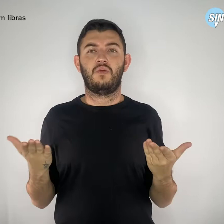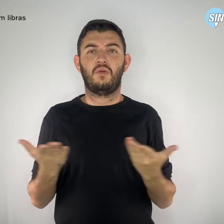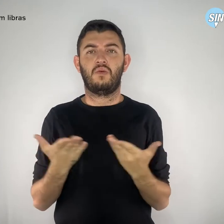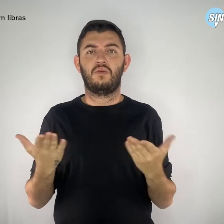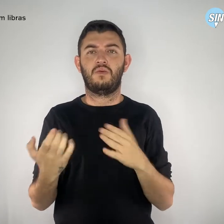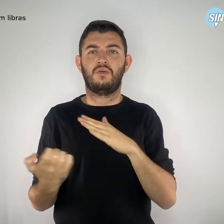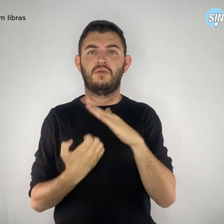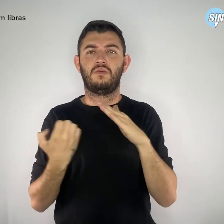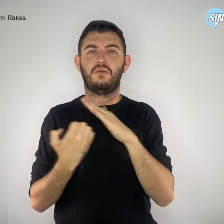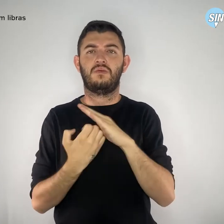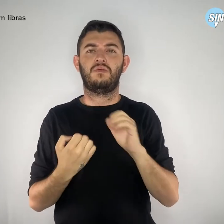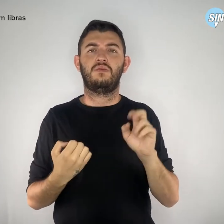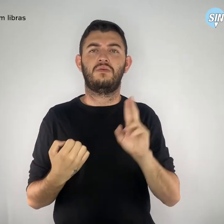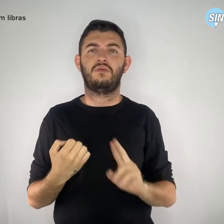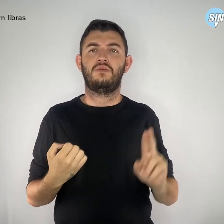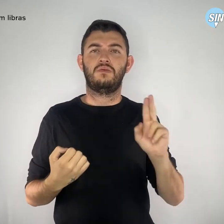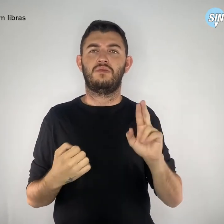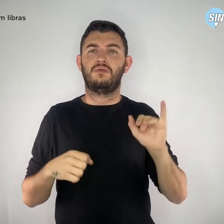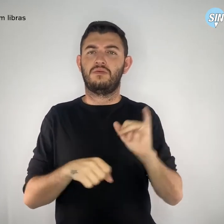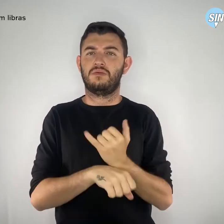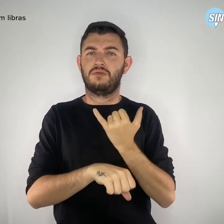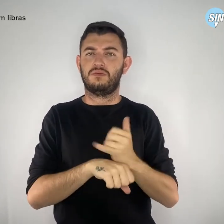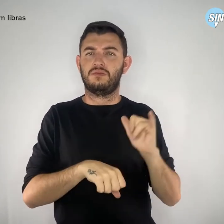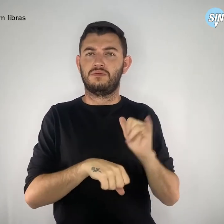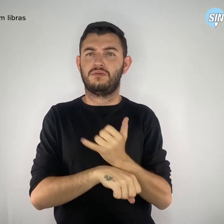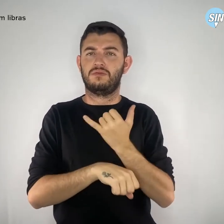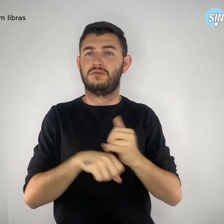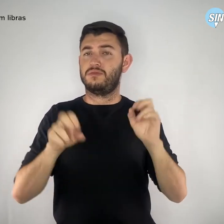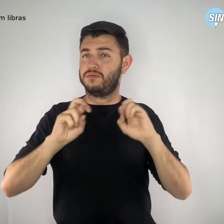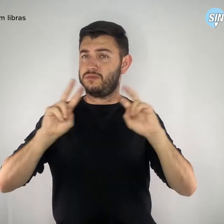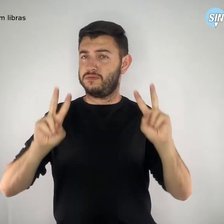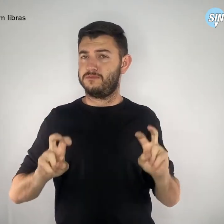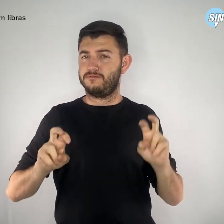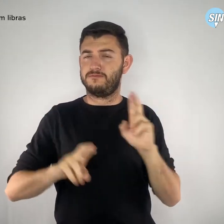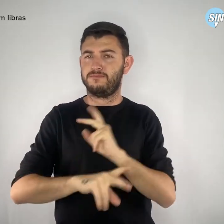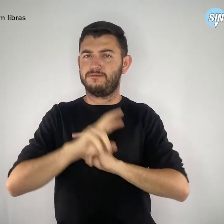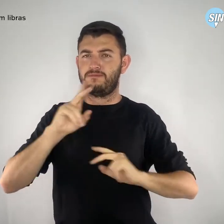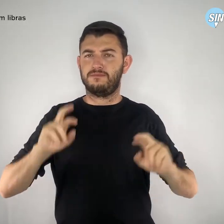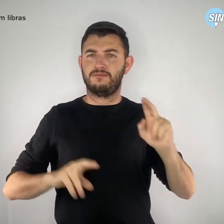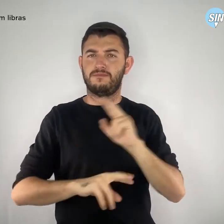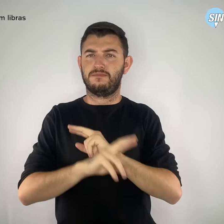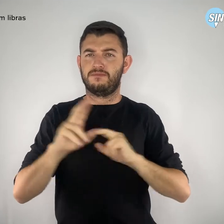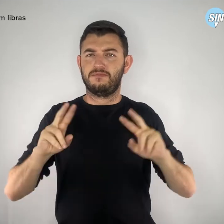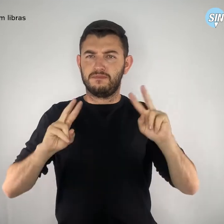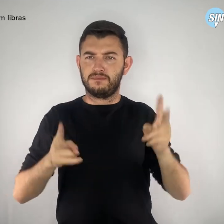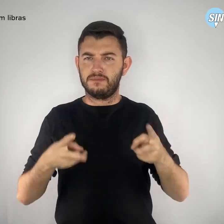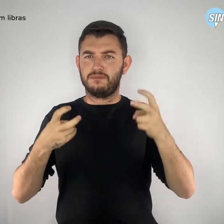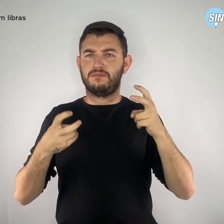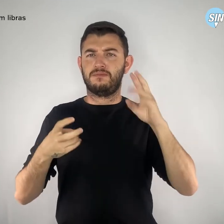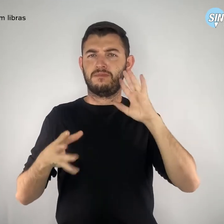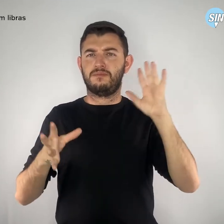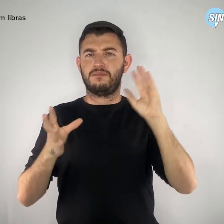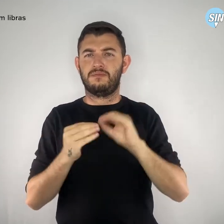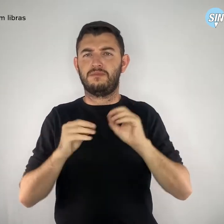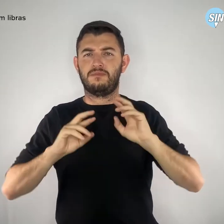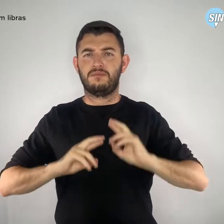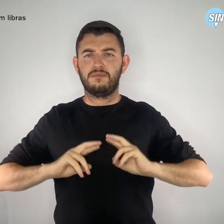a estratégia de diversidade são vistas como diferenciadas. É vendido como algo